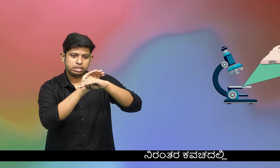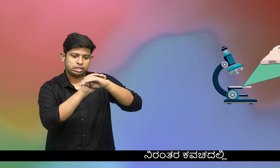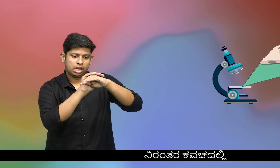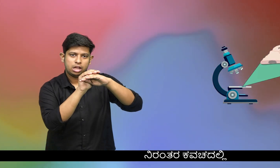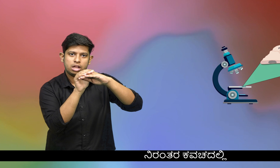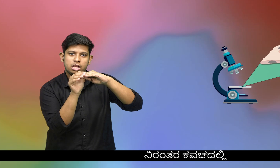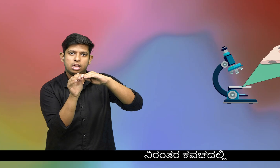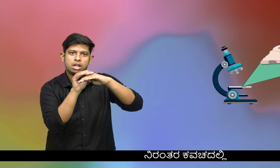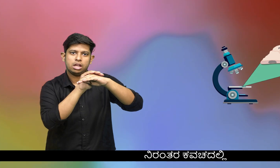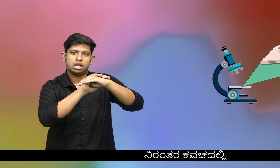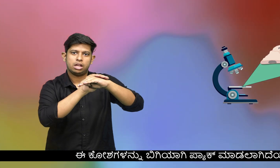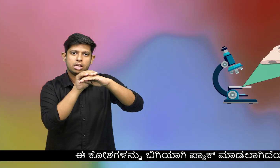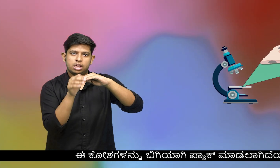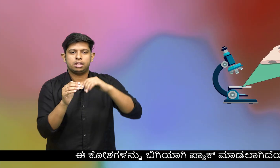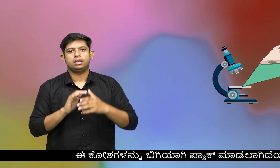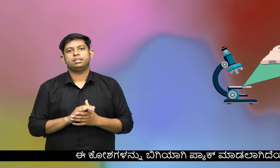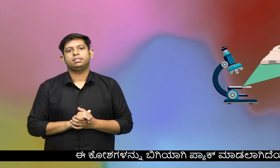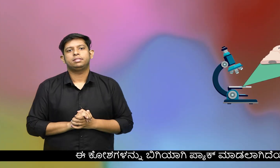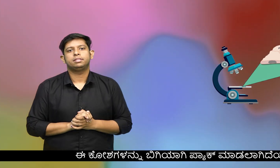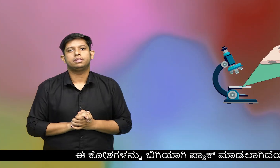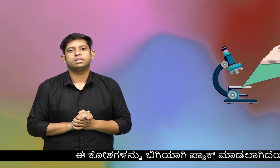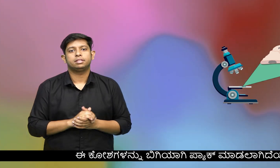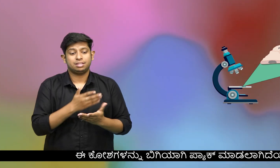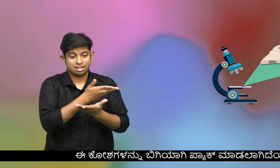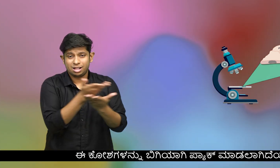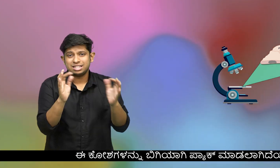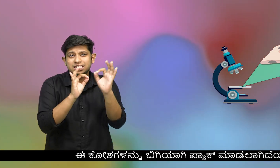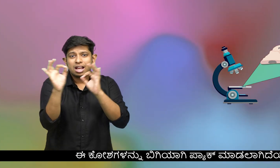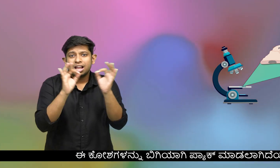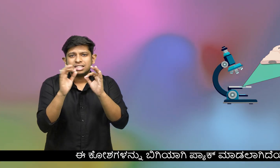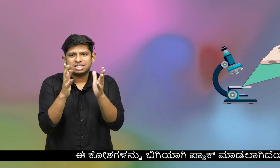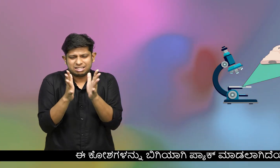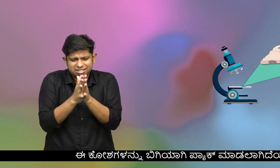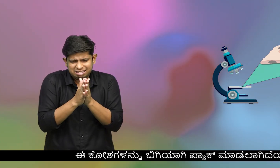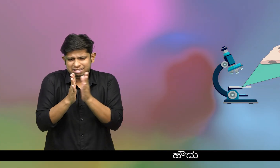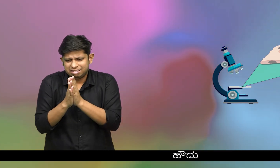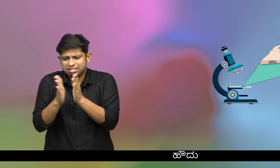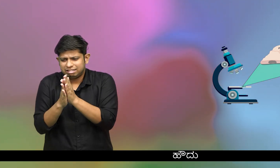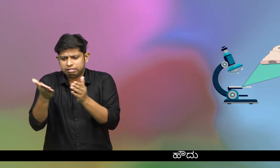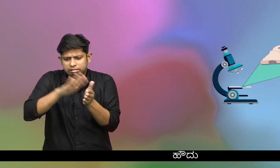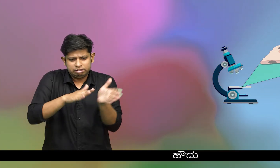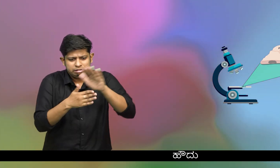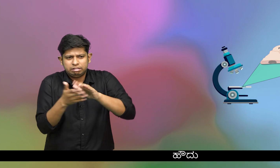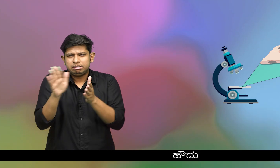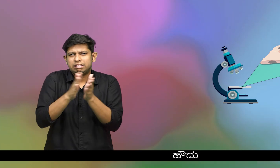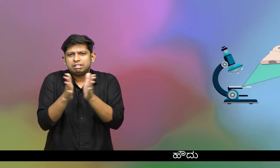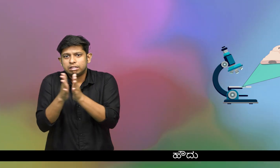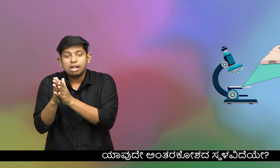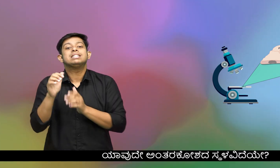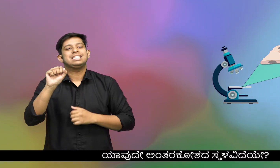ಕವಚದಲ್ಲಿ. ಈ ಕೋಶಗಳನ್ನು ಬಿಗಿಯಾಗಿ ಪ್ಯಾಕ್ ಮಾಡಲಾಗಿದೆಯೇ? ಹೌದು.